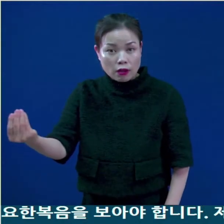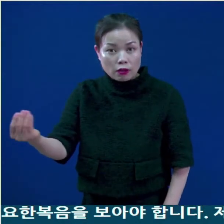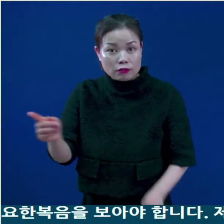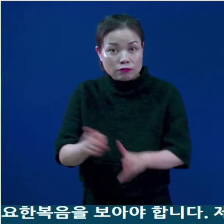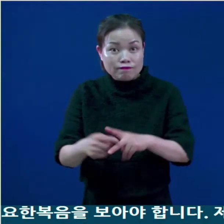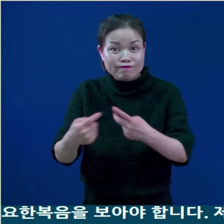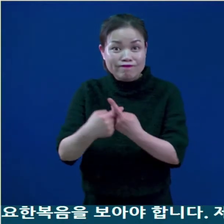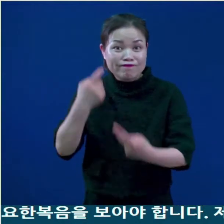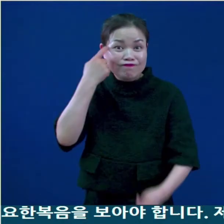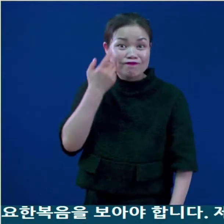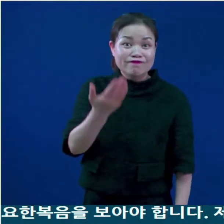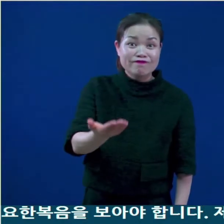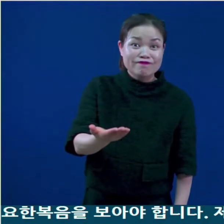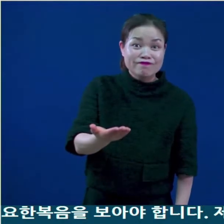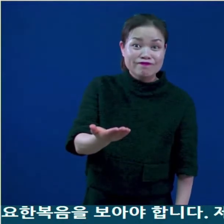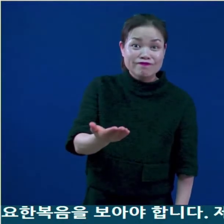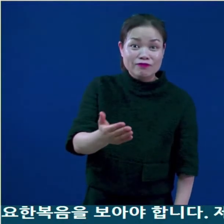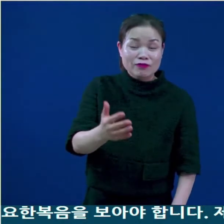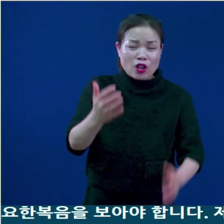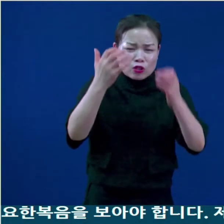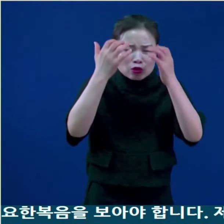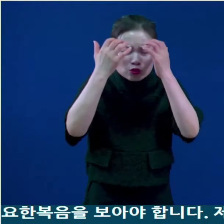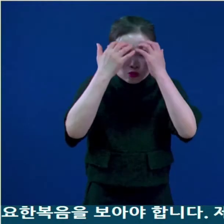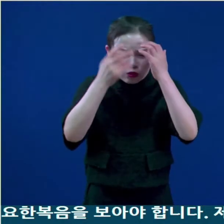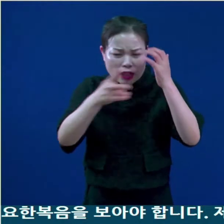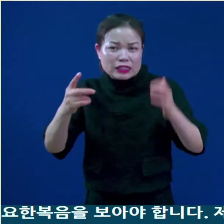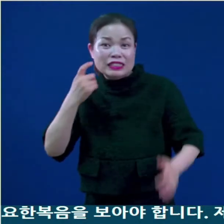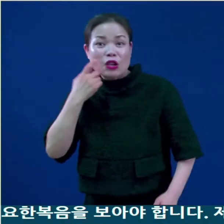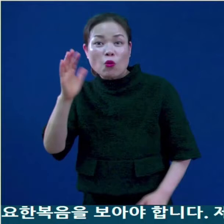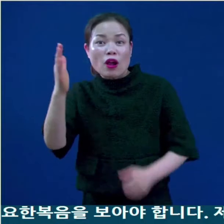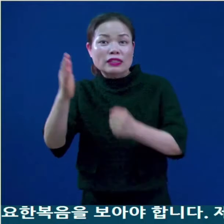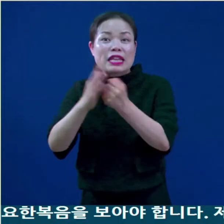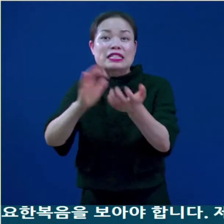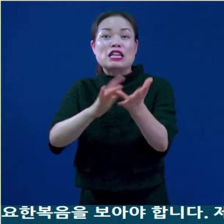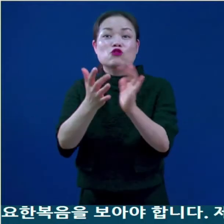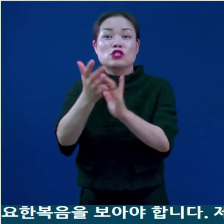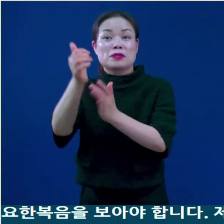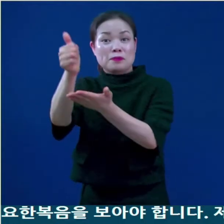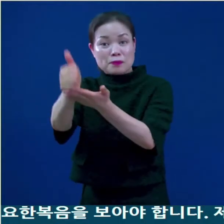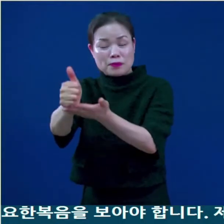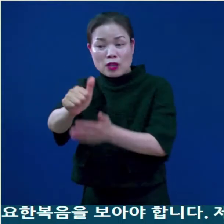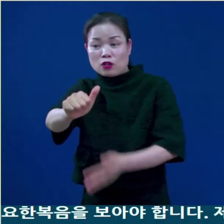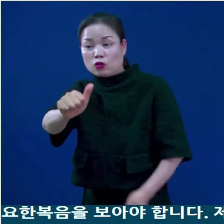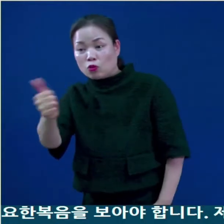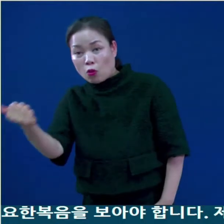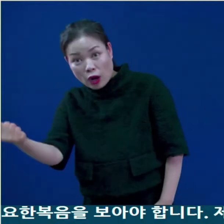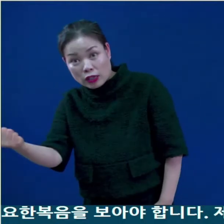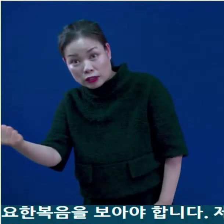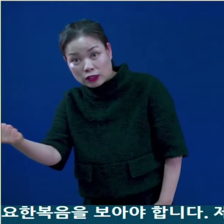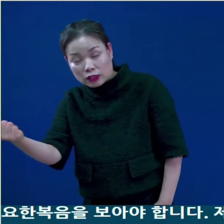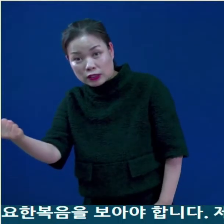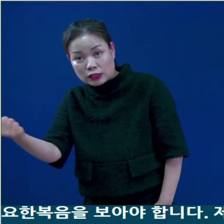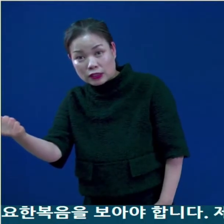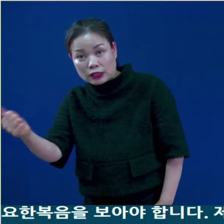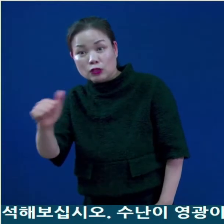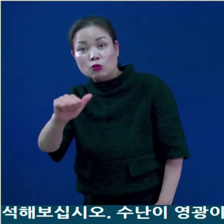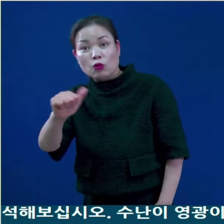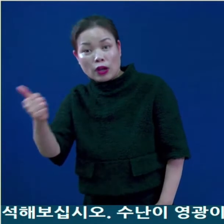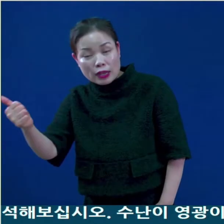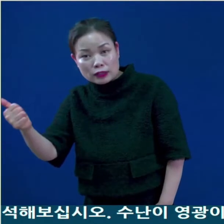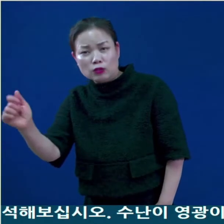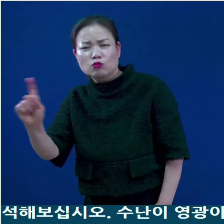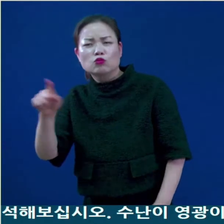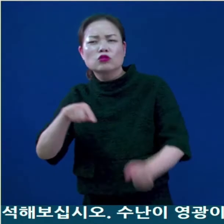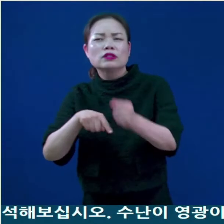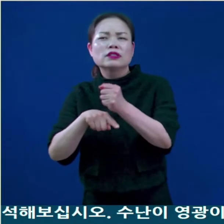이해가 되셨어요? 순환이 영광이므로 예수님은 돌아가심으로, 이때 돌아가심이